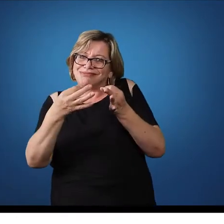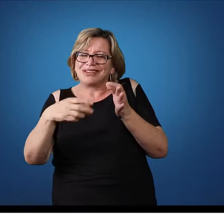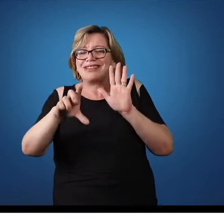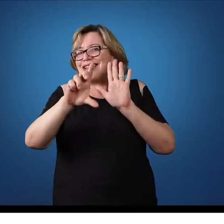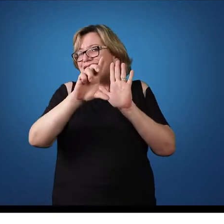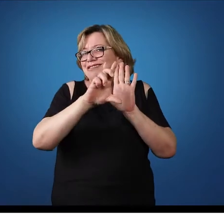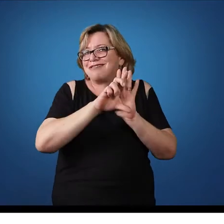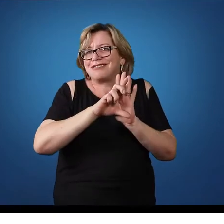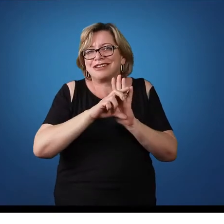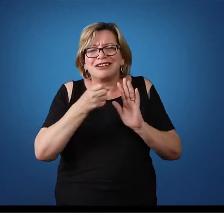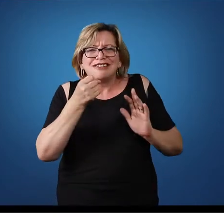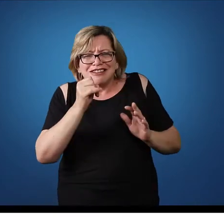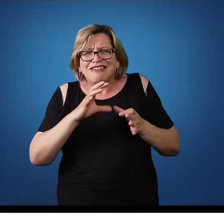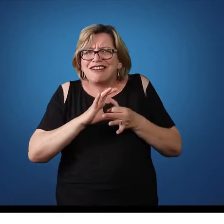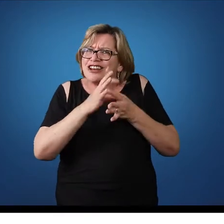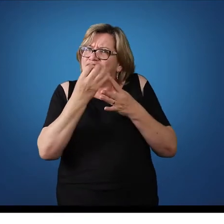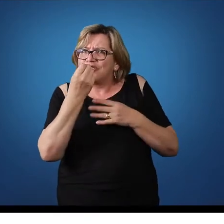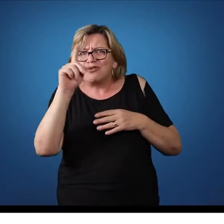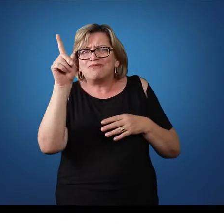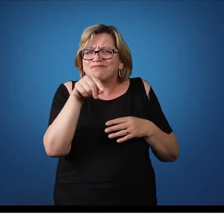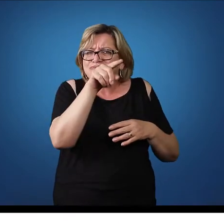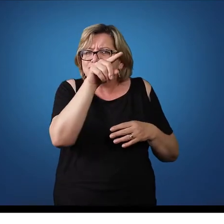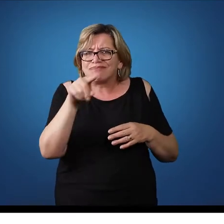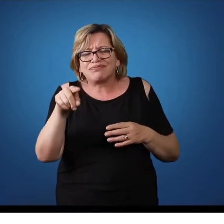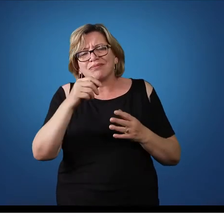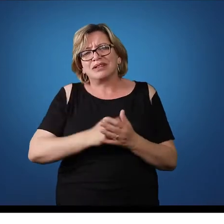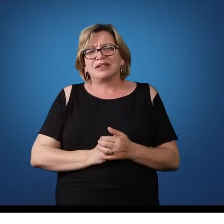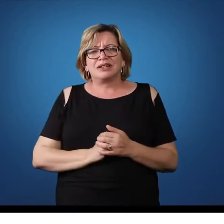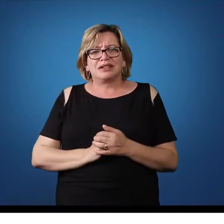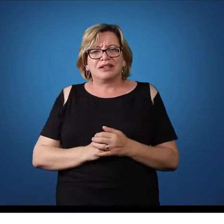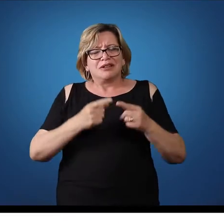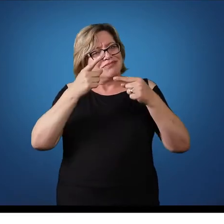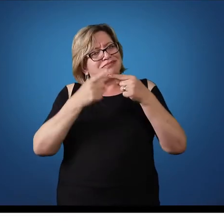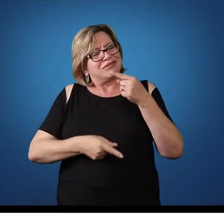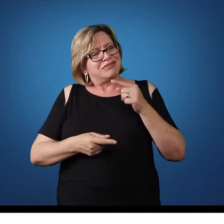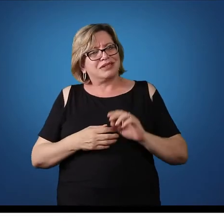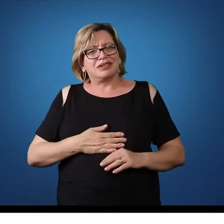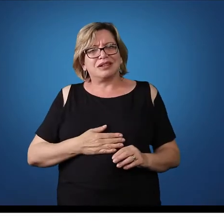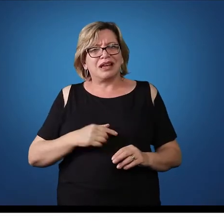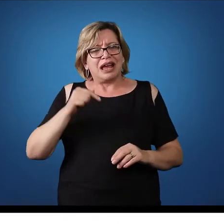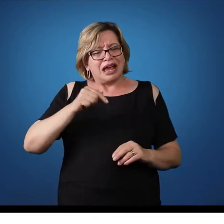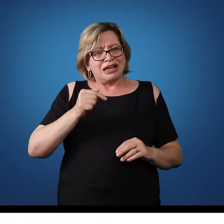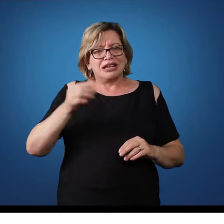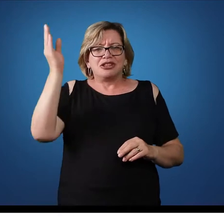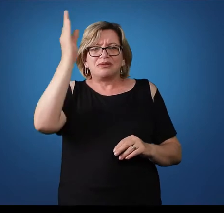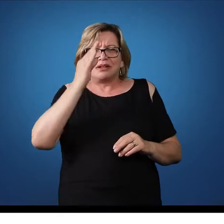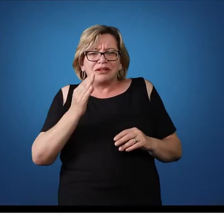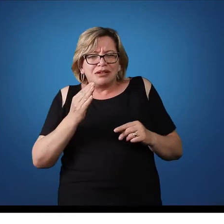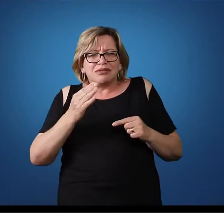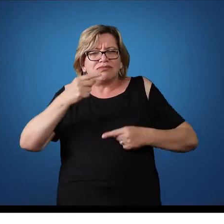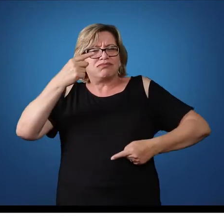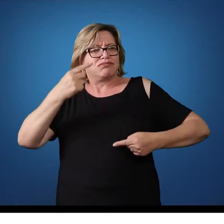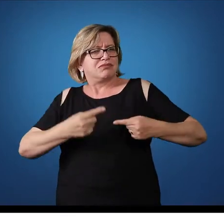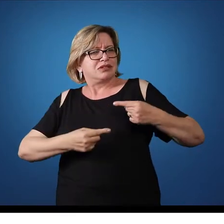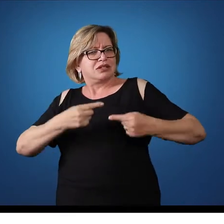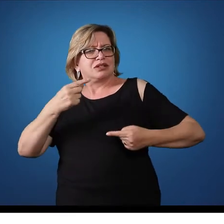é permitido ou não. A recente discussão que houve no Brasil a respeito, por exemplo,